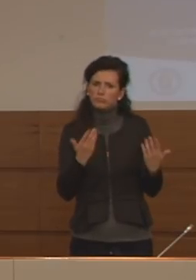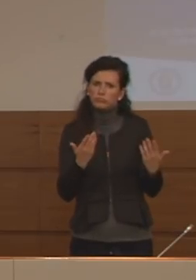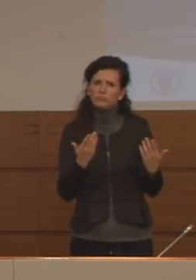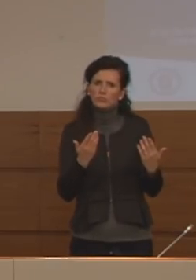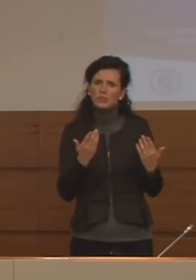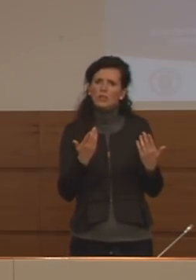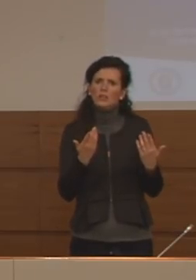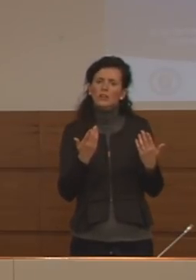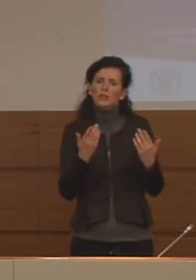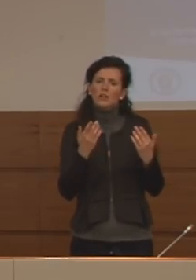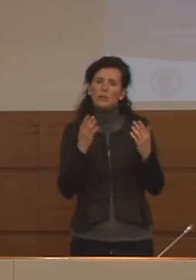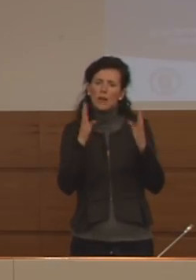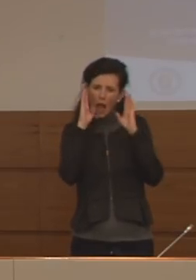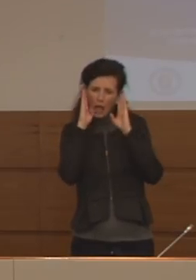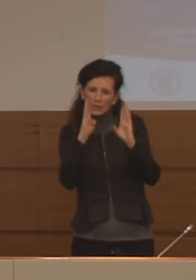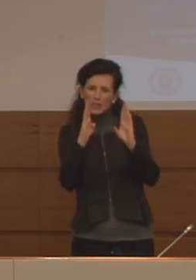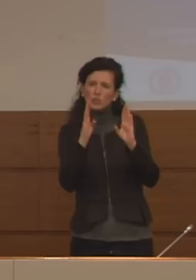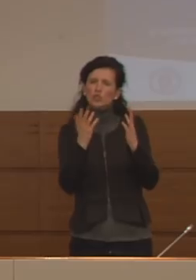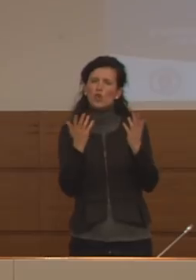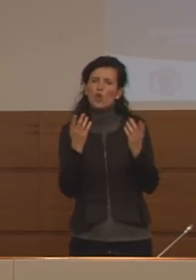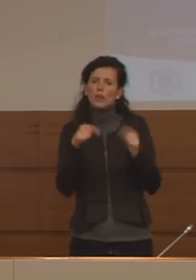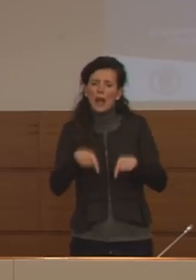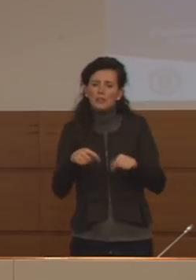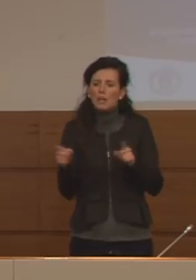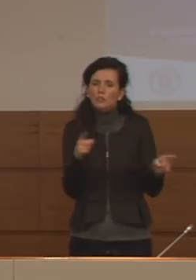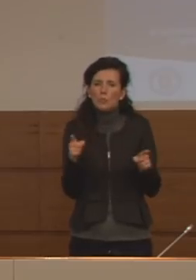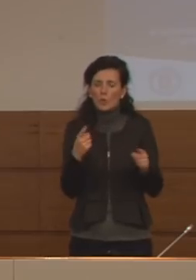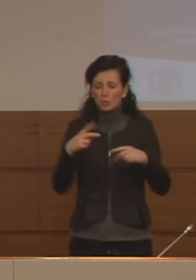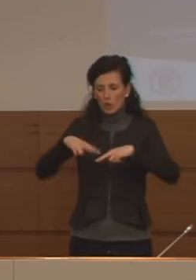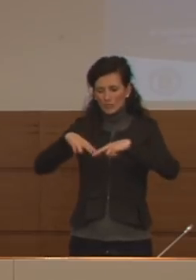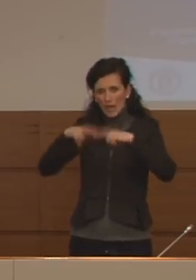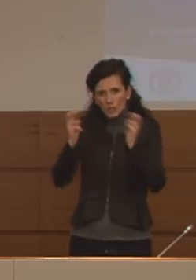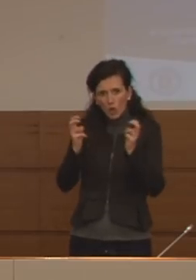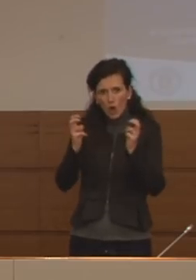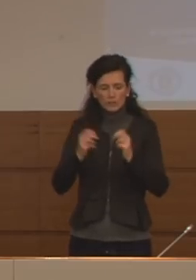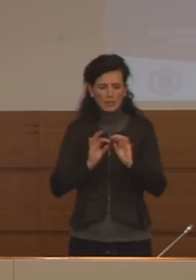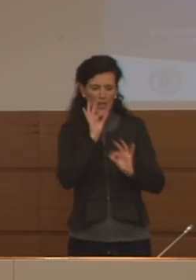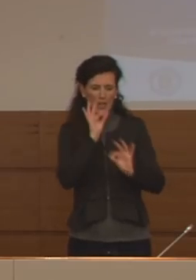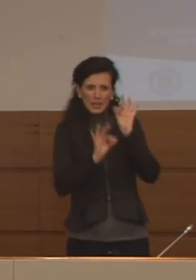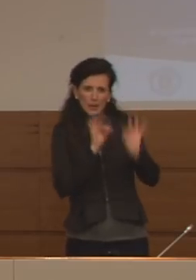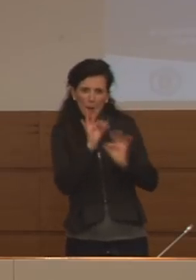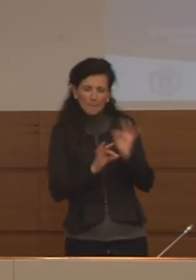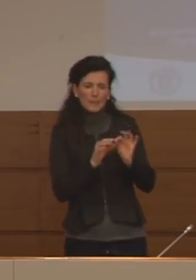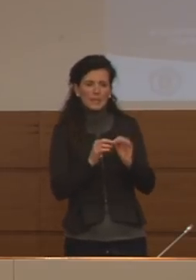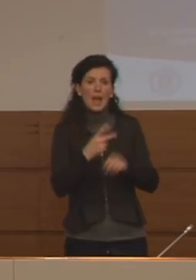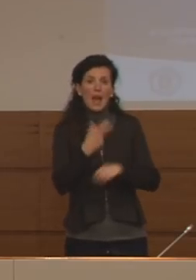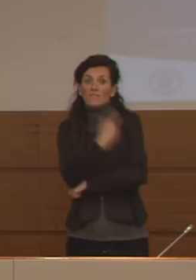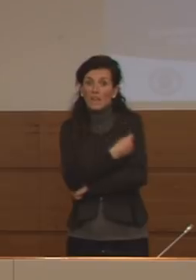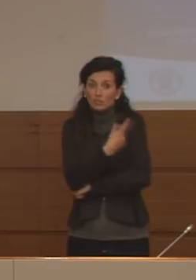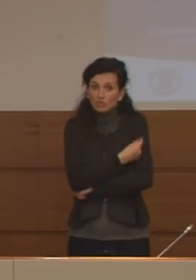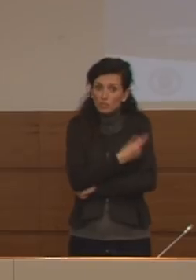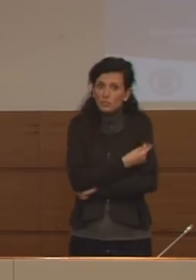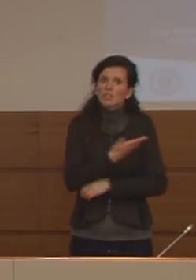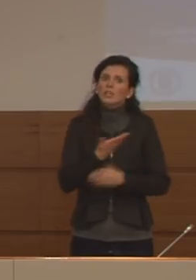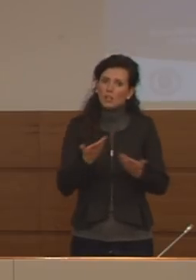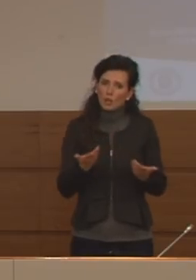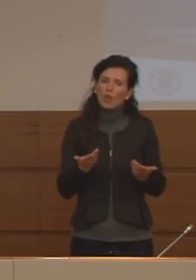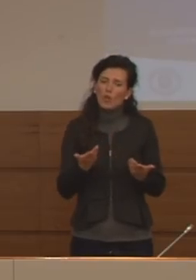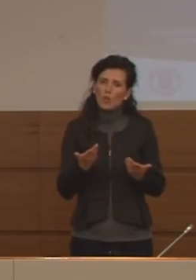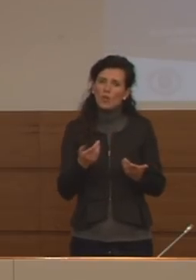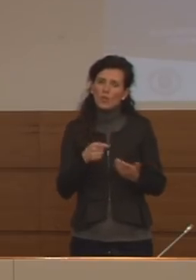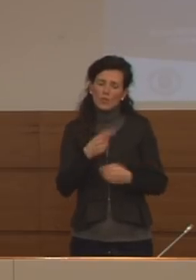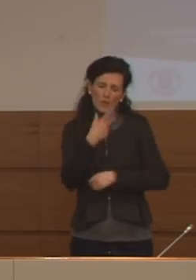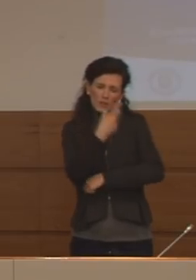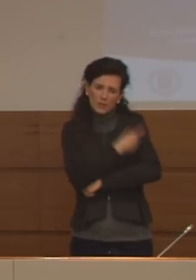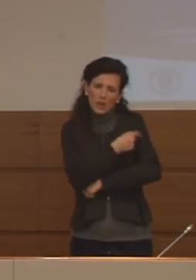dei media è focalizzata molto sulla diagnostica sulla parte terapeutica sui vaccini che sono ovviamente un punto